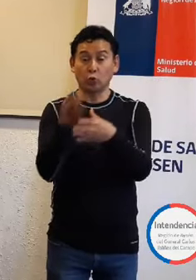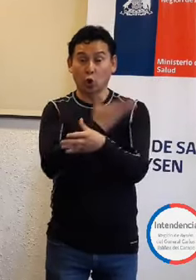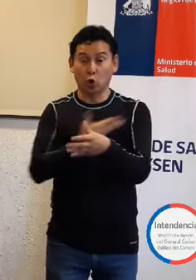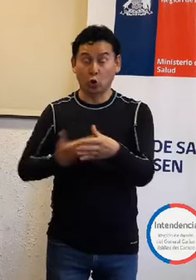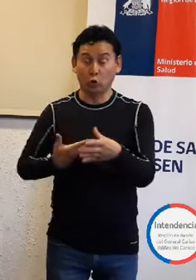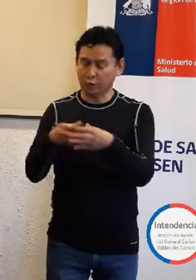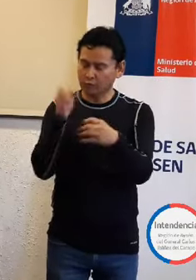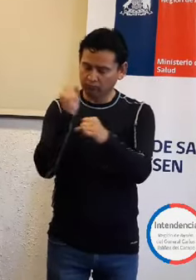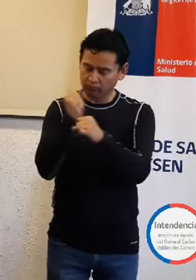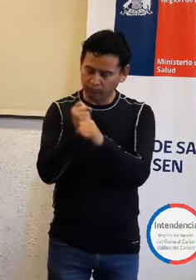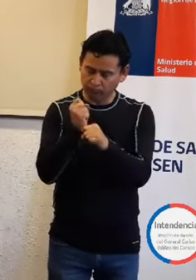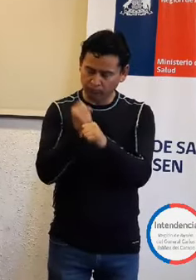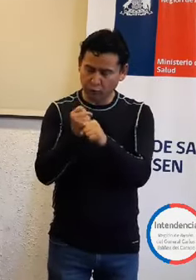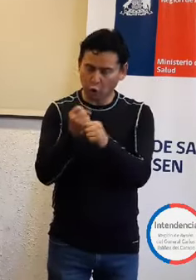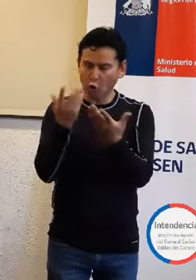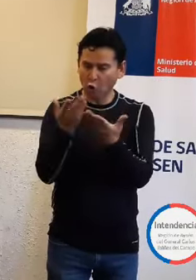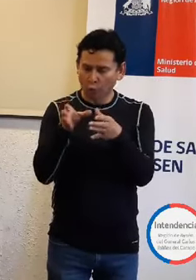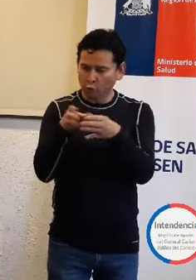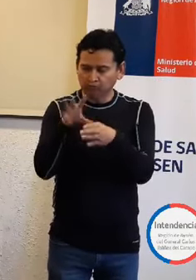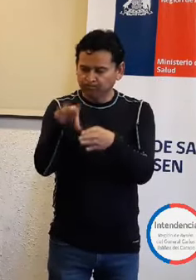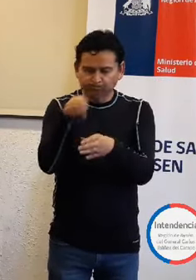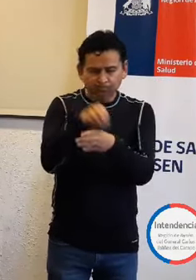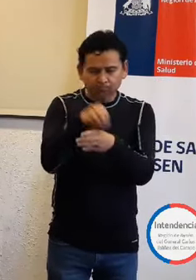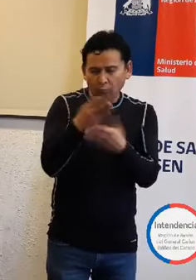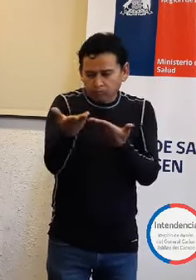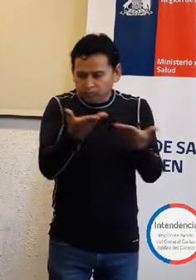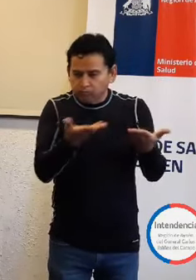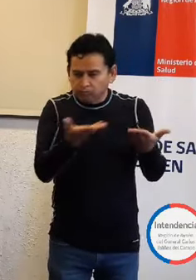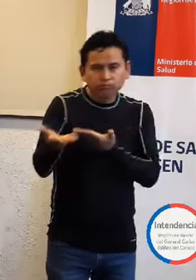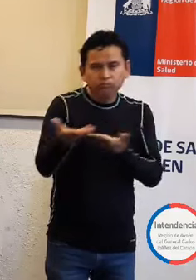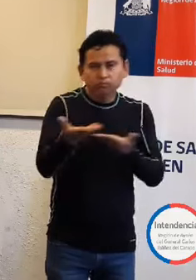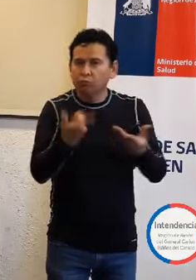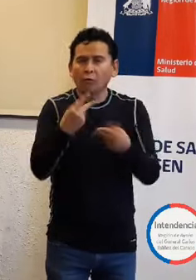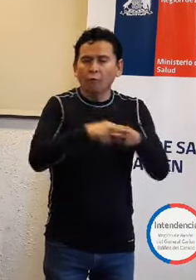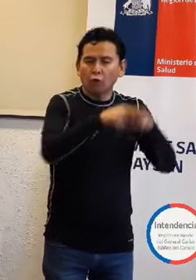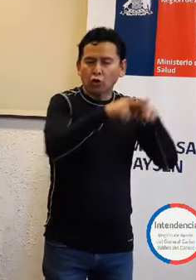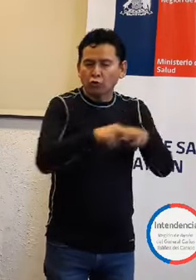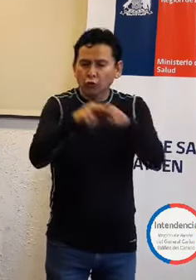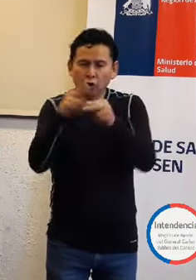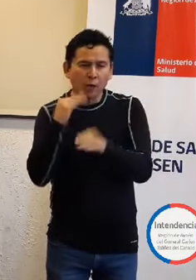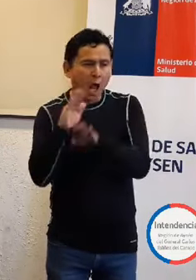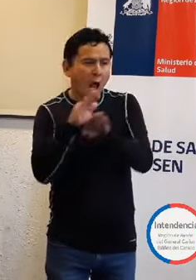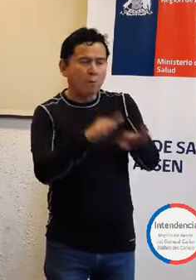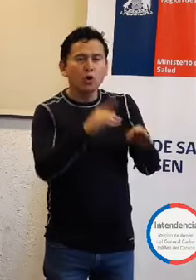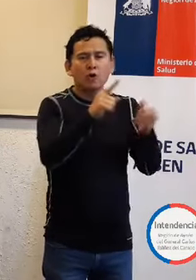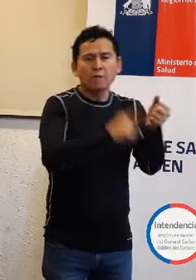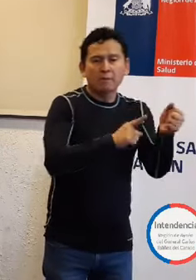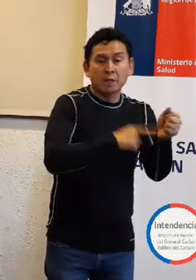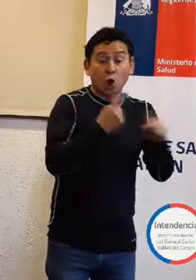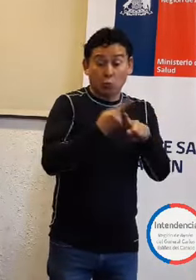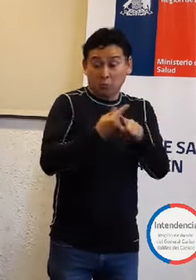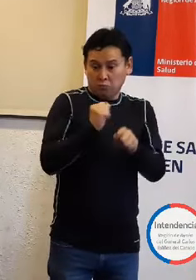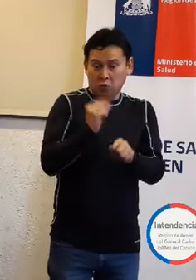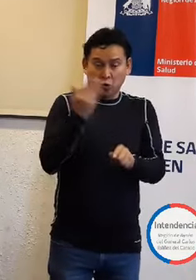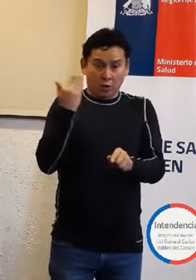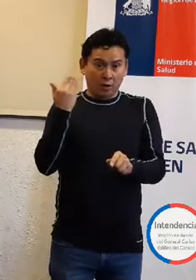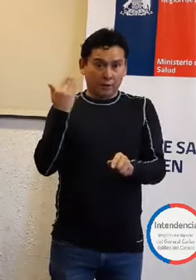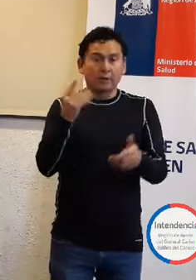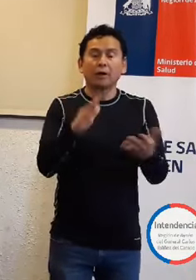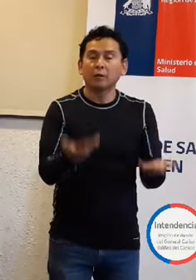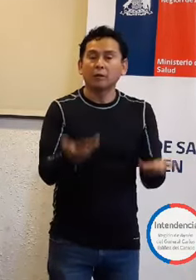estado trabajando para ver cómo reorientamos recursos que permitan ir en apoyo a las familias. Conversábamos hace unos días